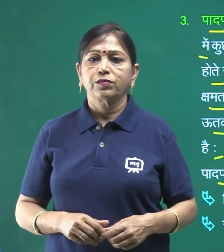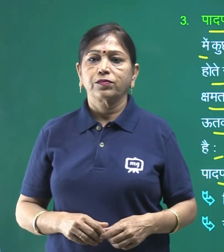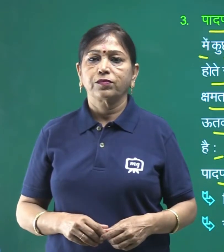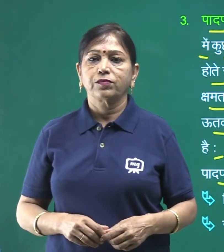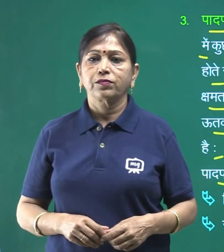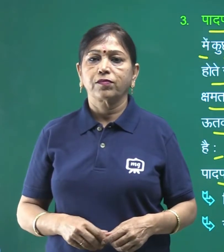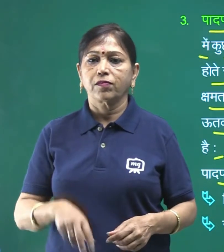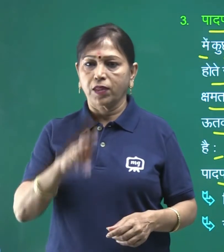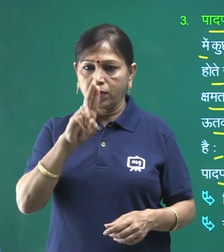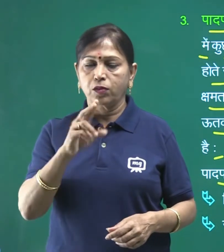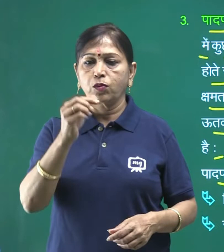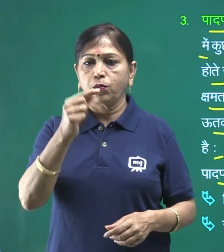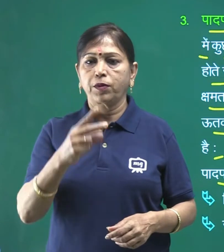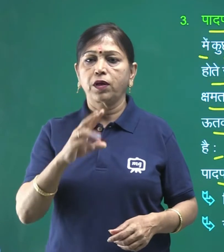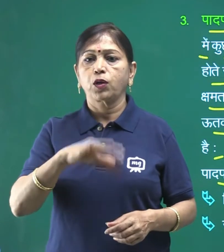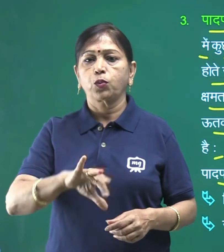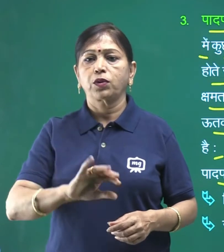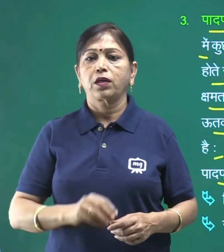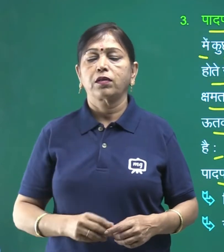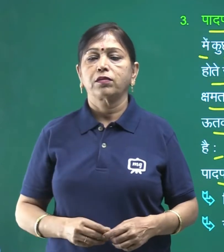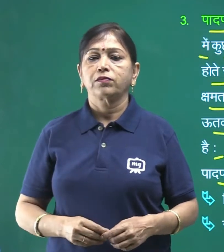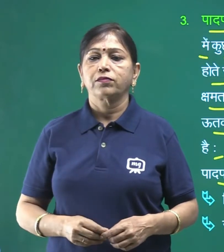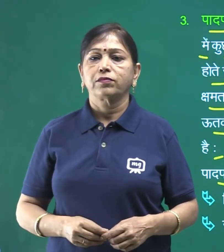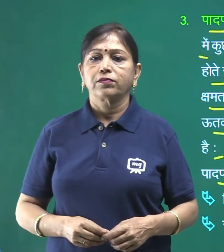2 प्रकार के होते हैं।